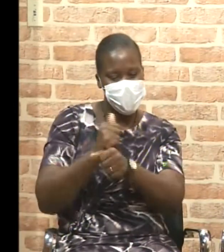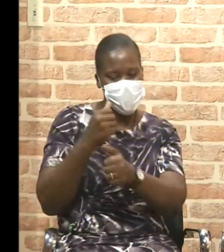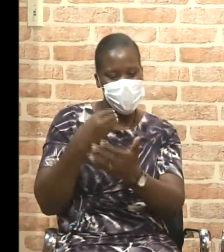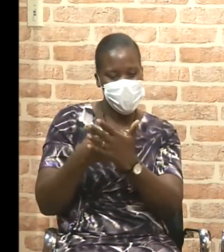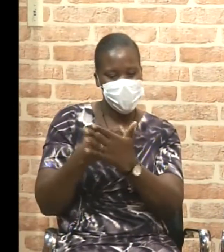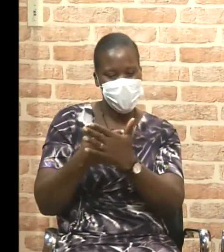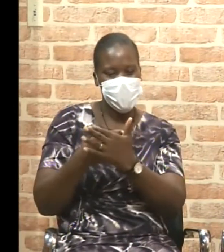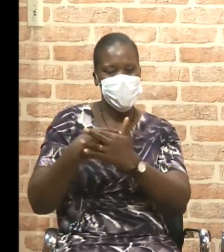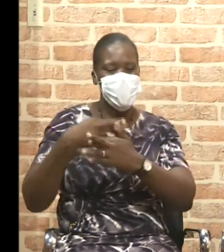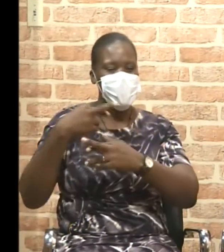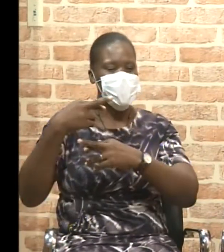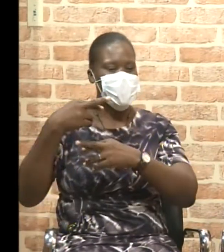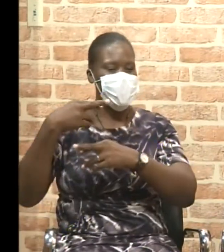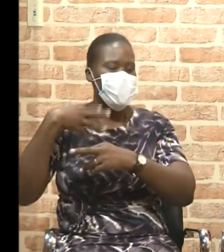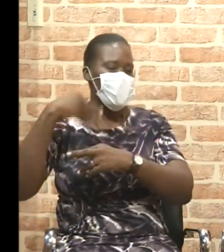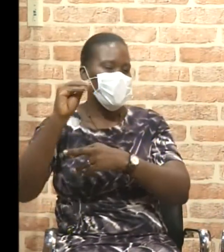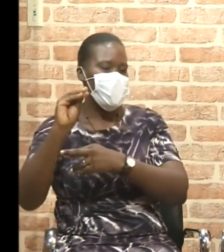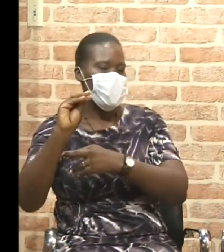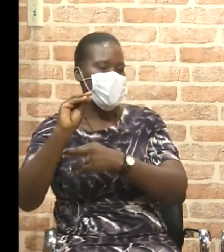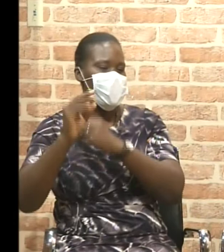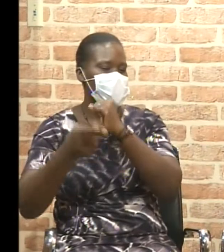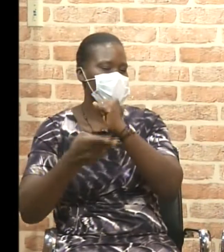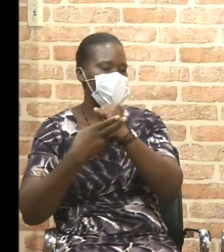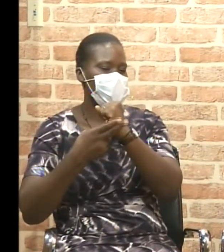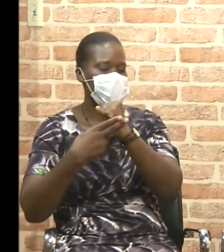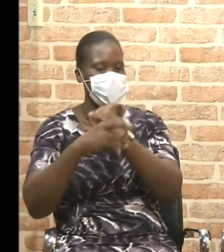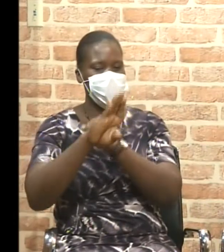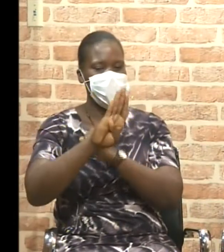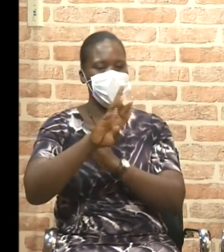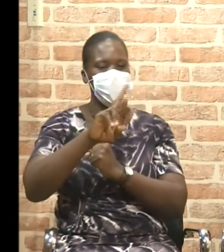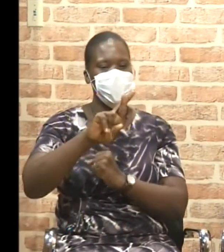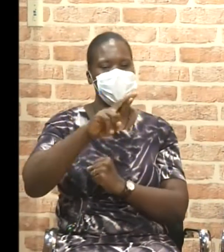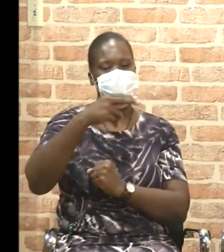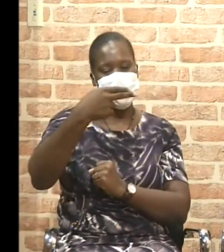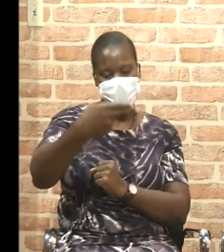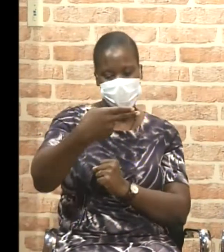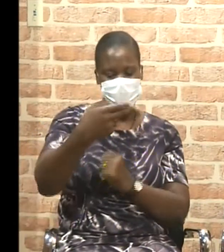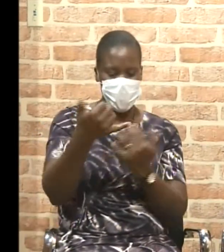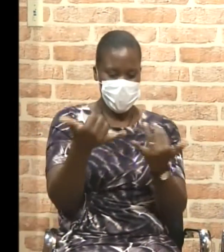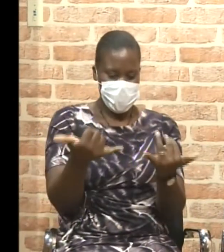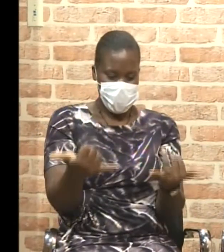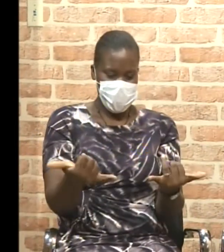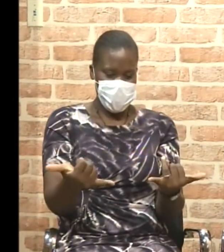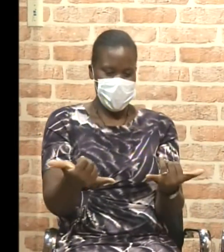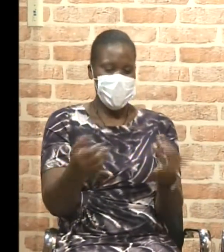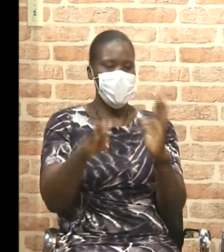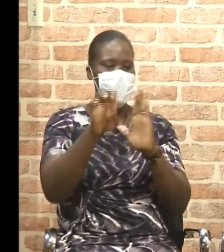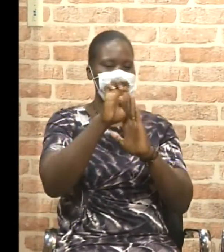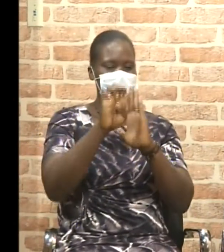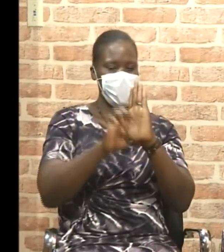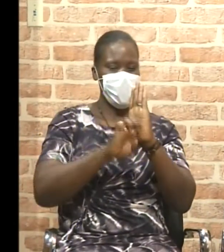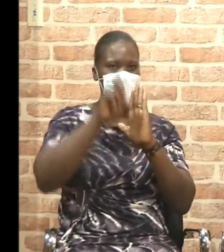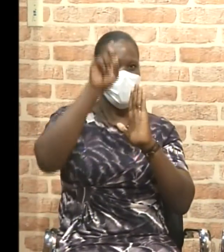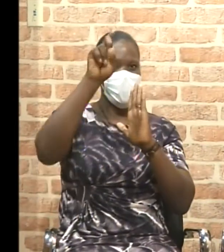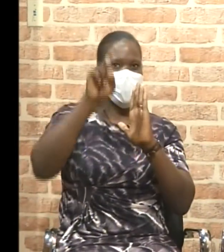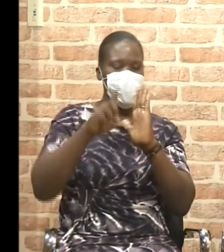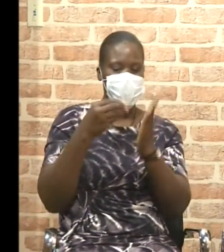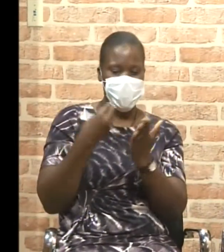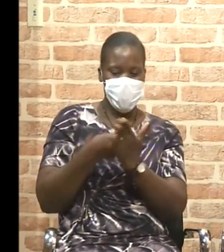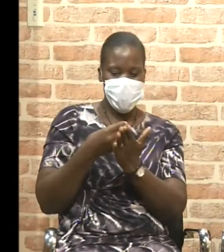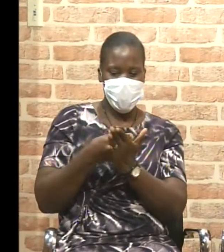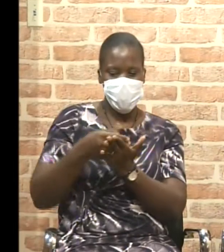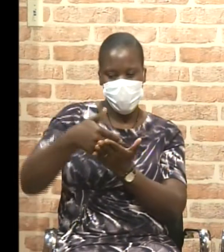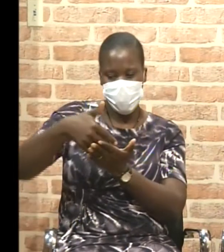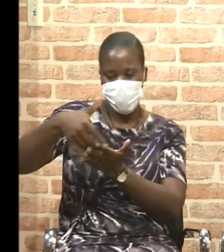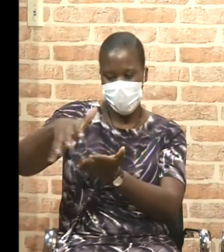public, d'où avec contexte coronavirus là, donc côté que l'État besoin cop justement pour investir plus par